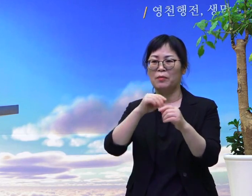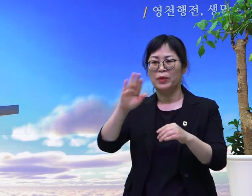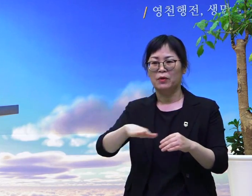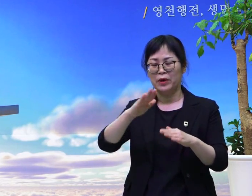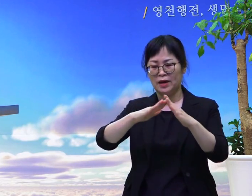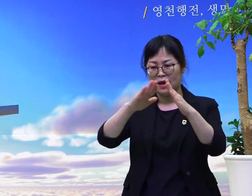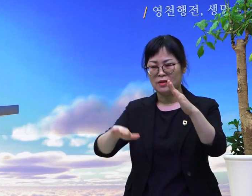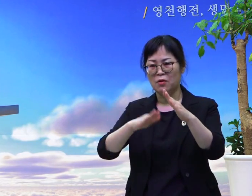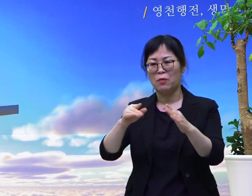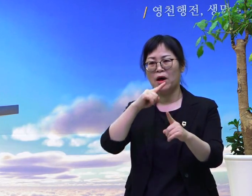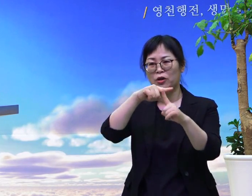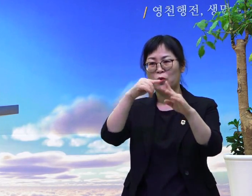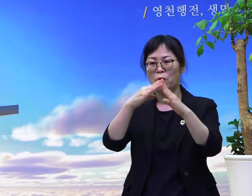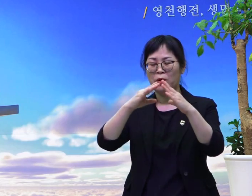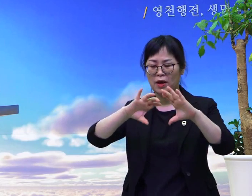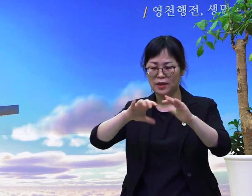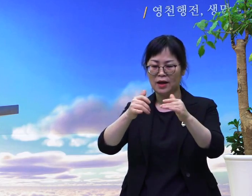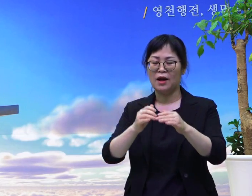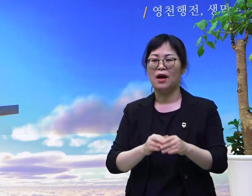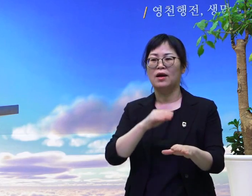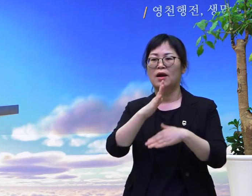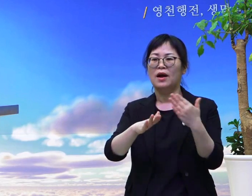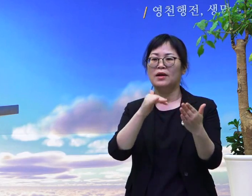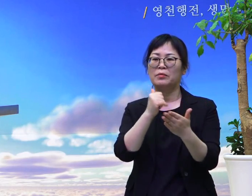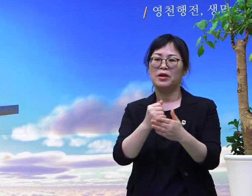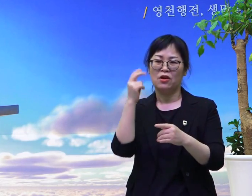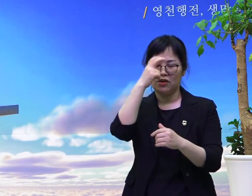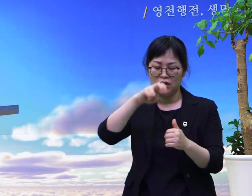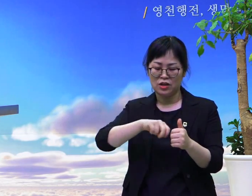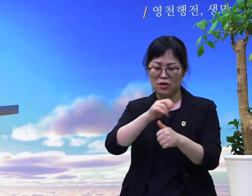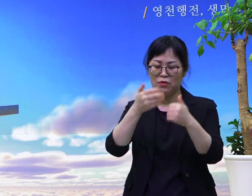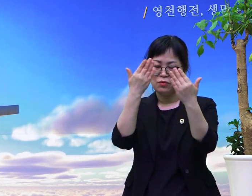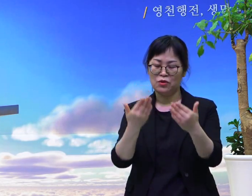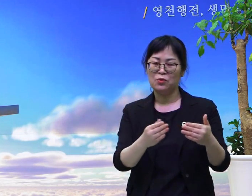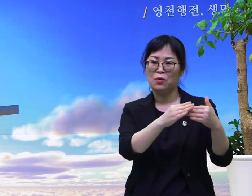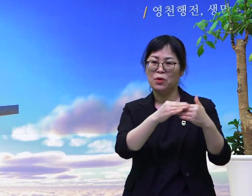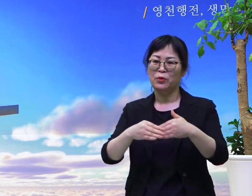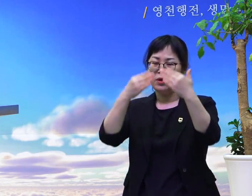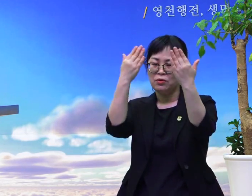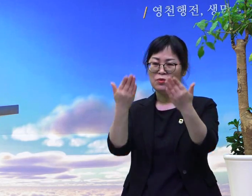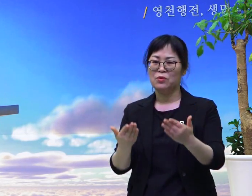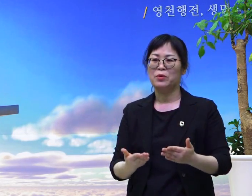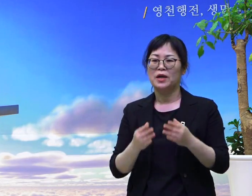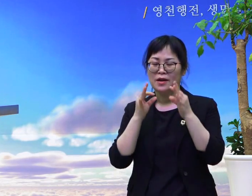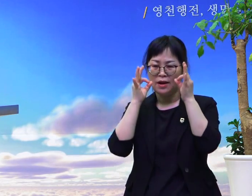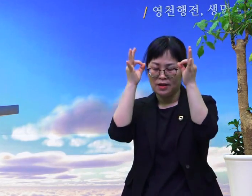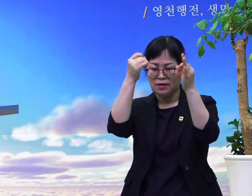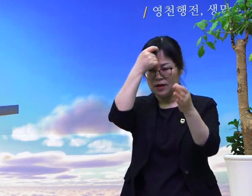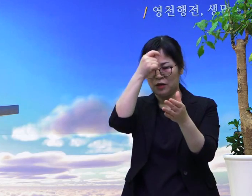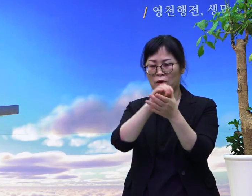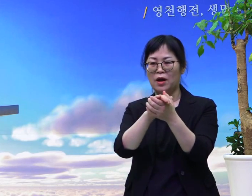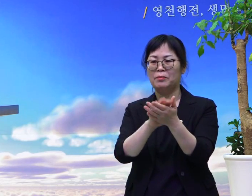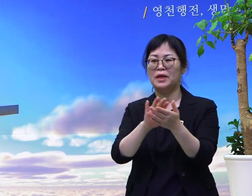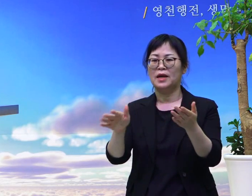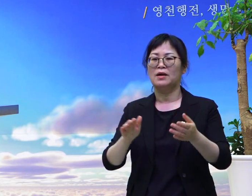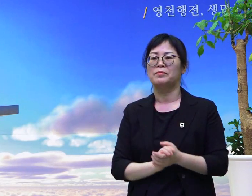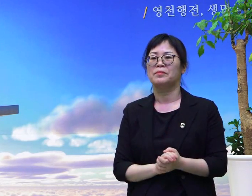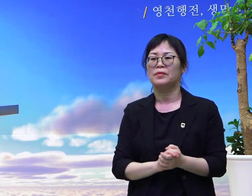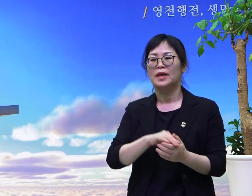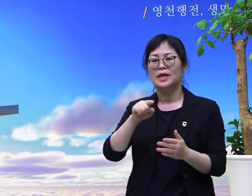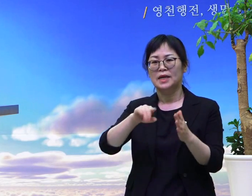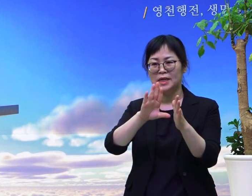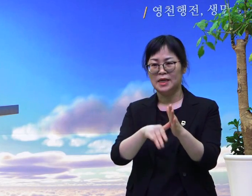가정과 교회와 나라가 하나님께서 지켜주시고 인도하여 주시옵기를 간절히 기원합니다.